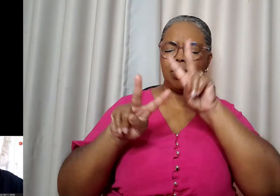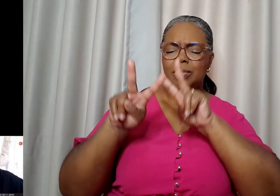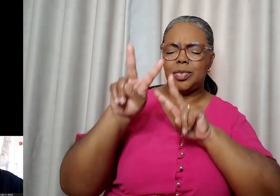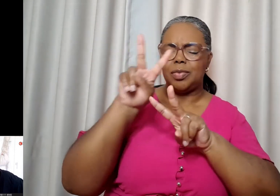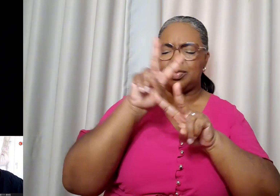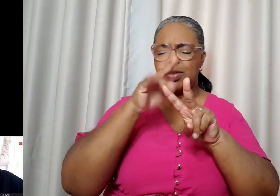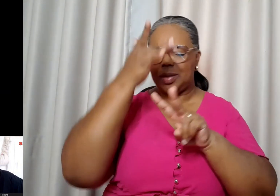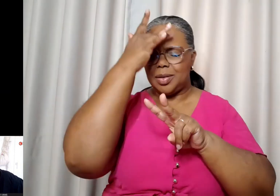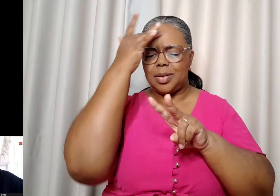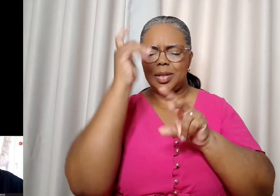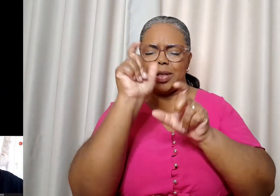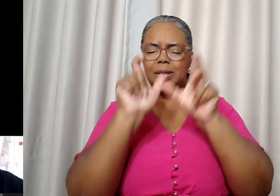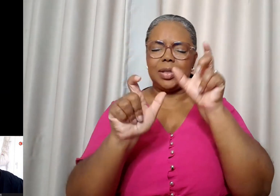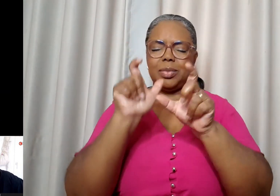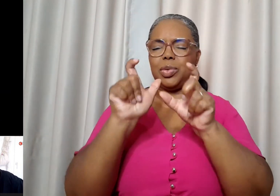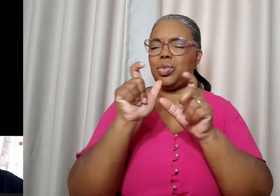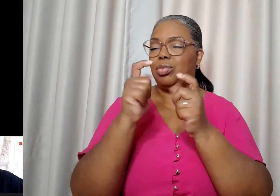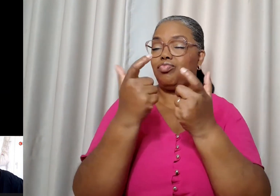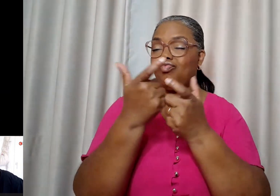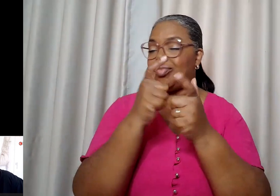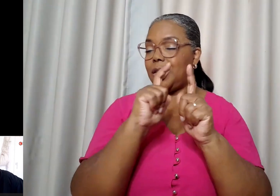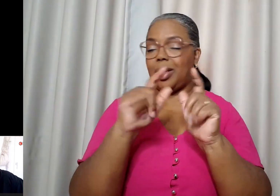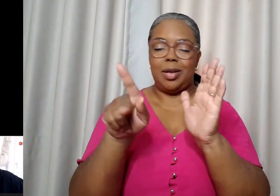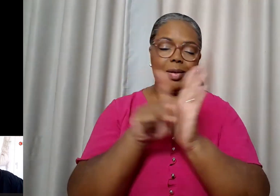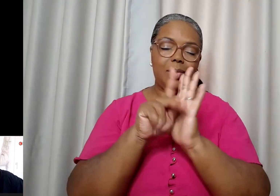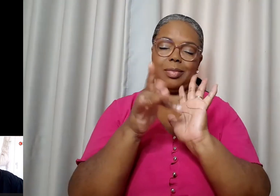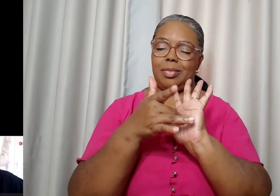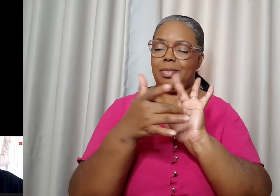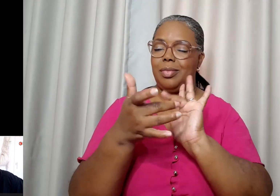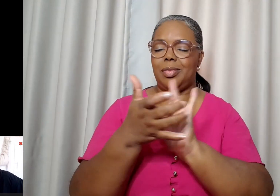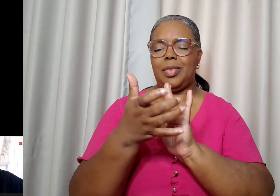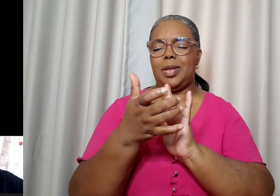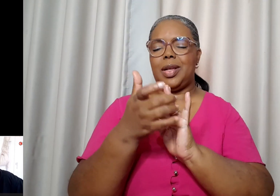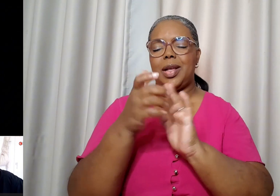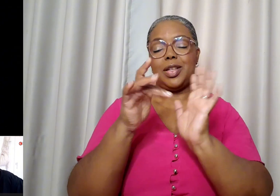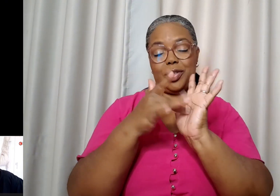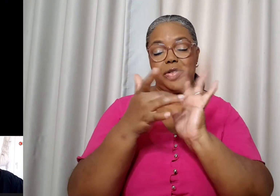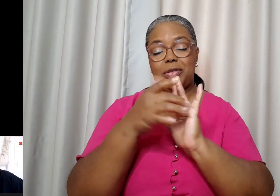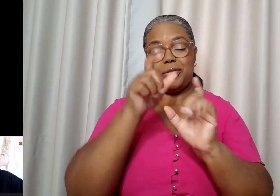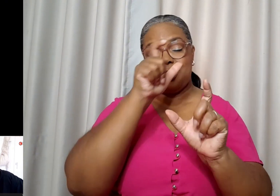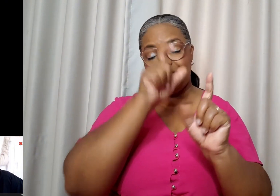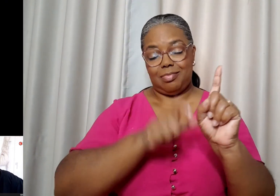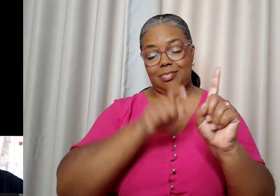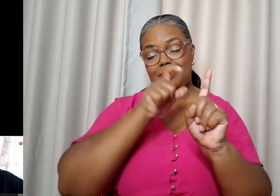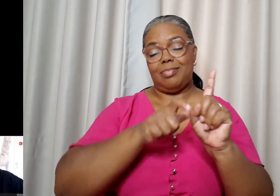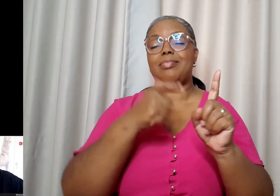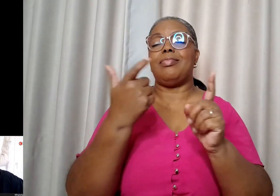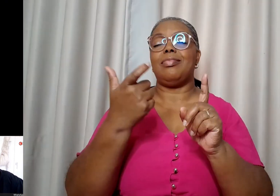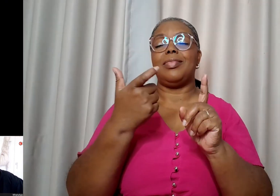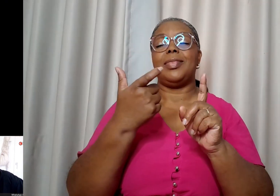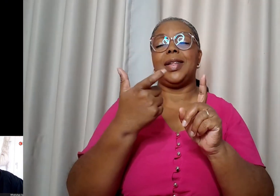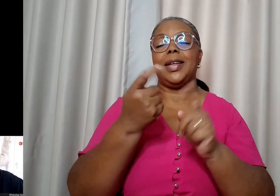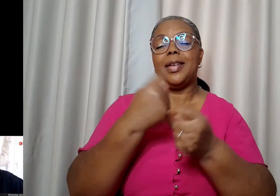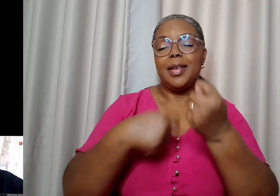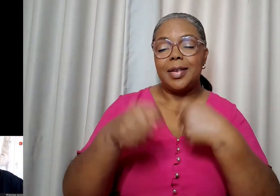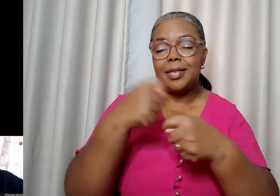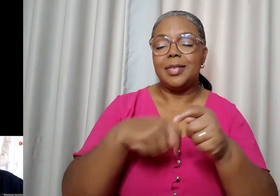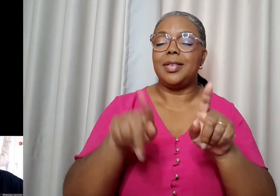quase não têm de Jesus, deste homem de negócio, desta pessoa que, mesmo temendo ao